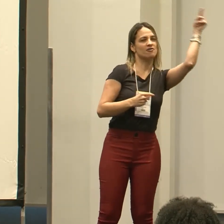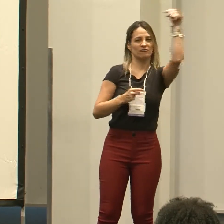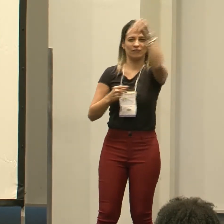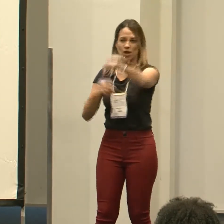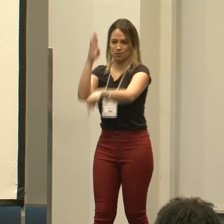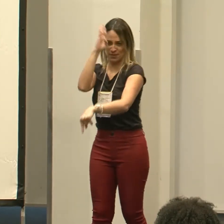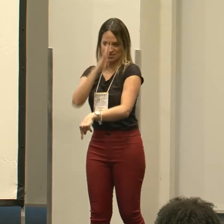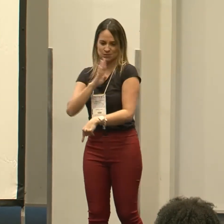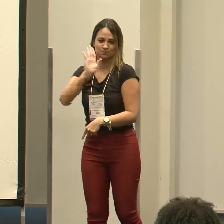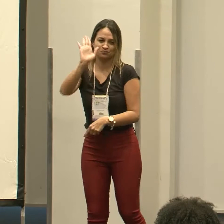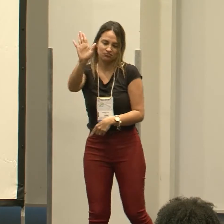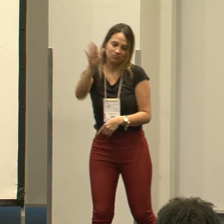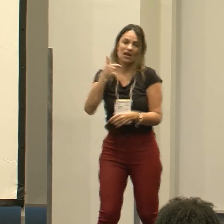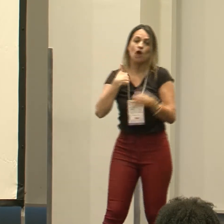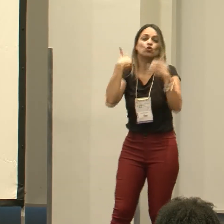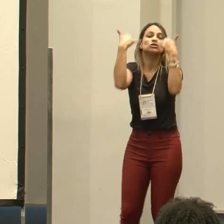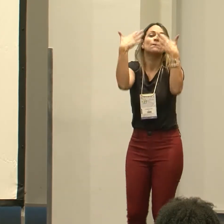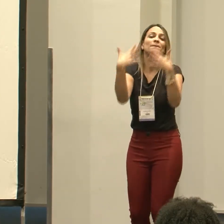da história da educação de surdos.